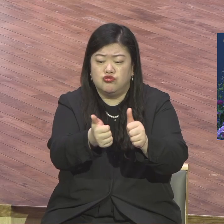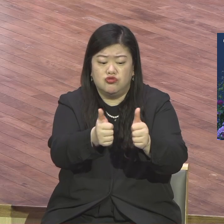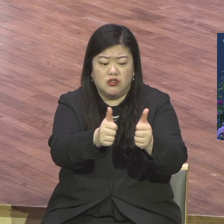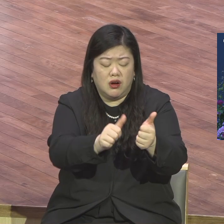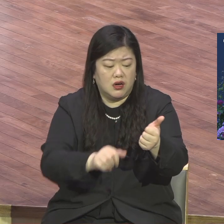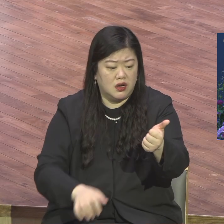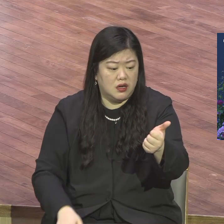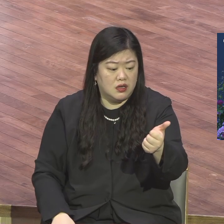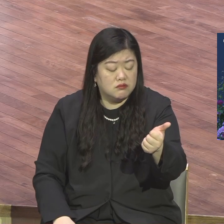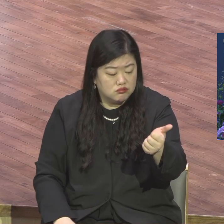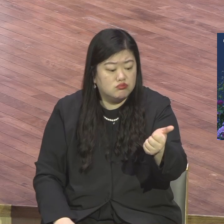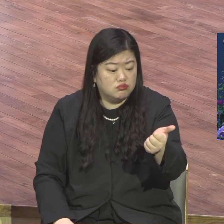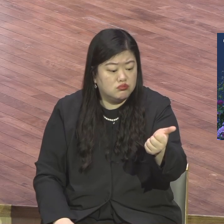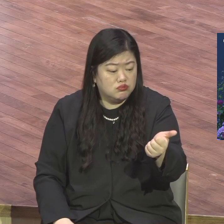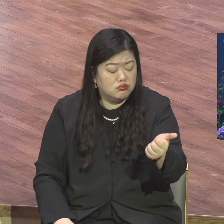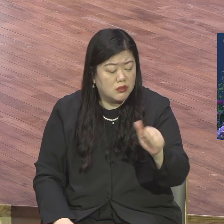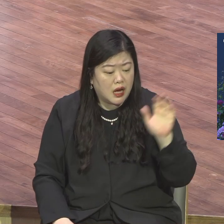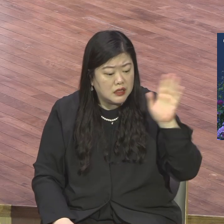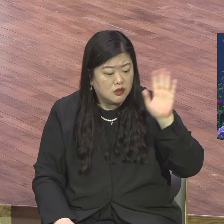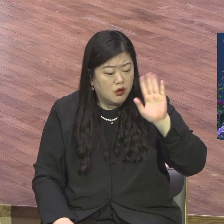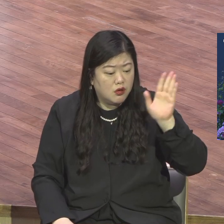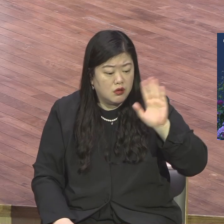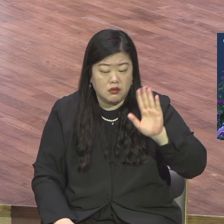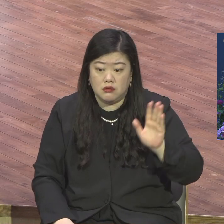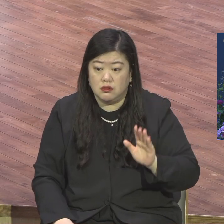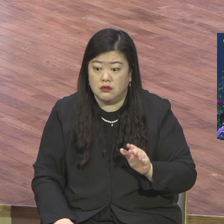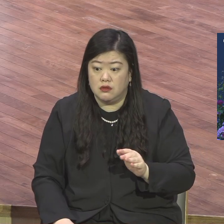완전한 복음 가진 내 옆에 지금 사람이 있는데